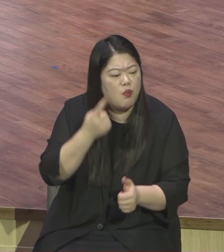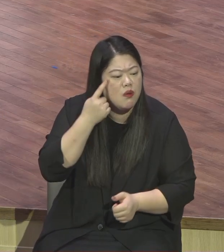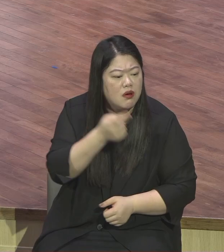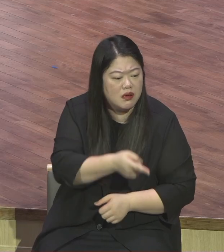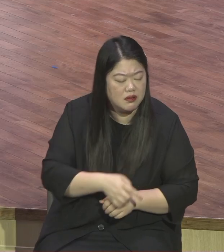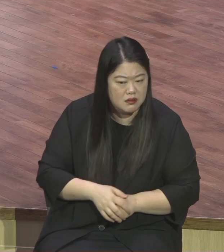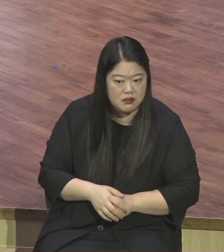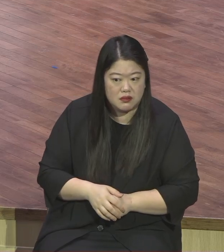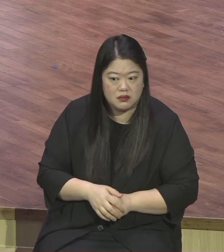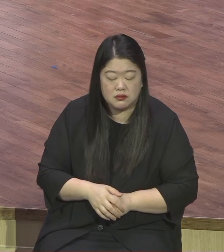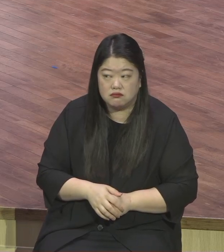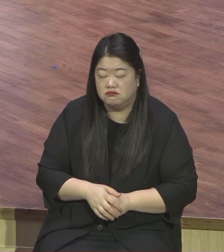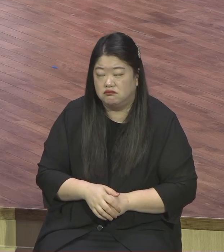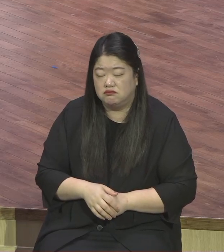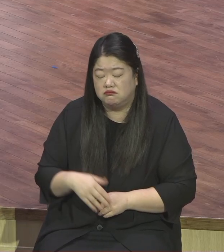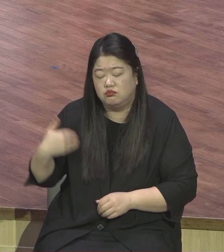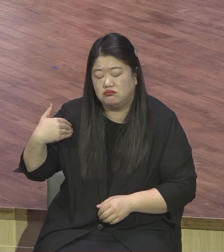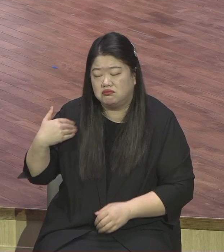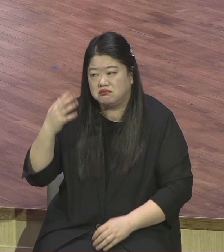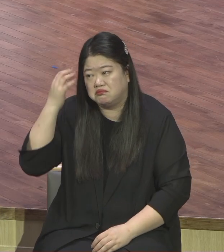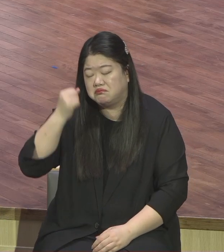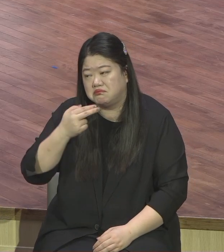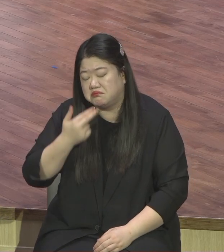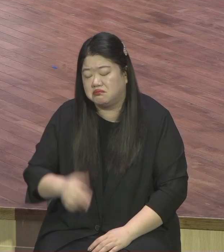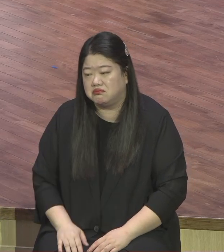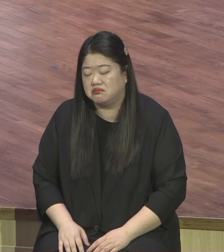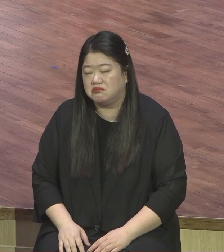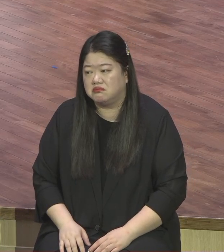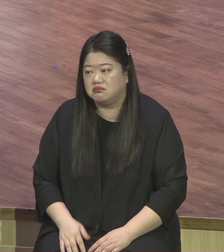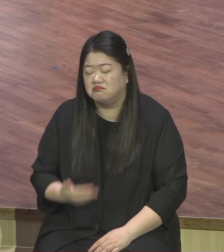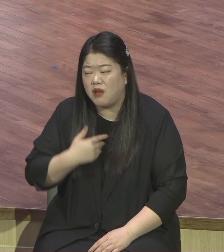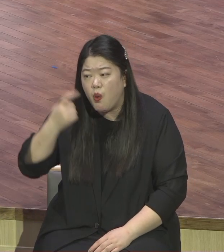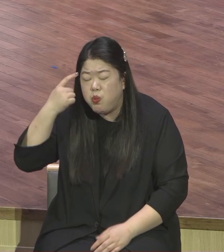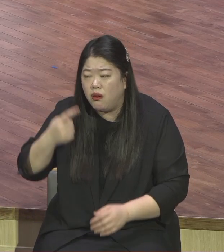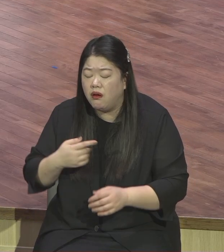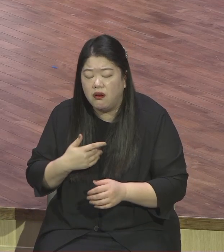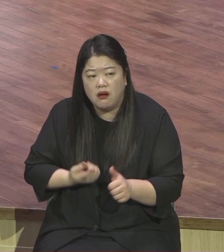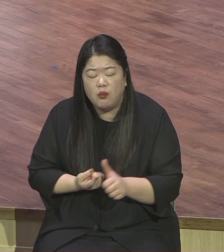되는데 거의 다 후회라고 해서 뭔가 쉬었나 봐요 내가.